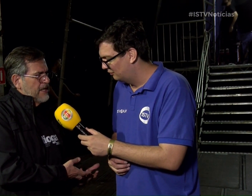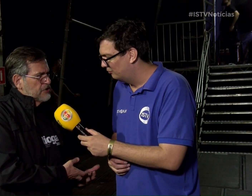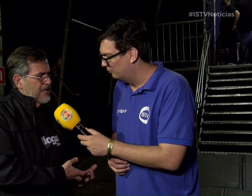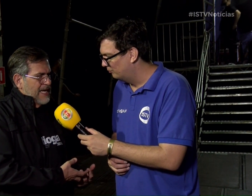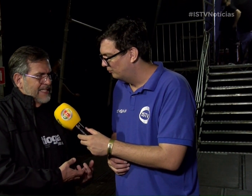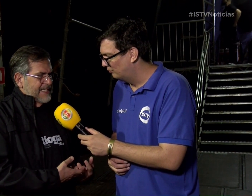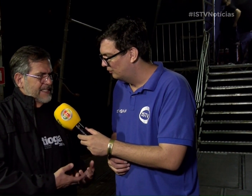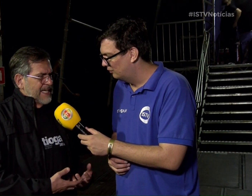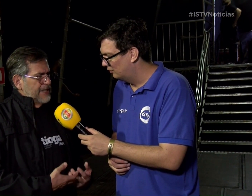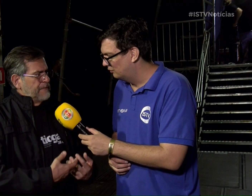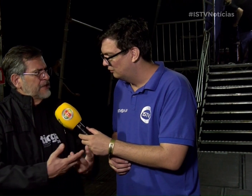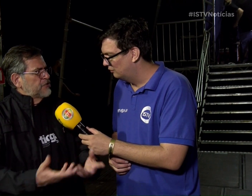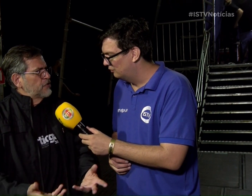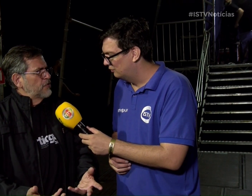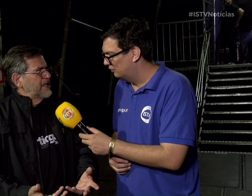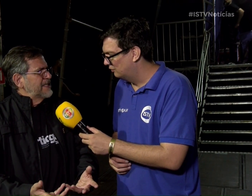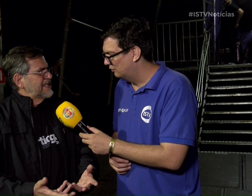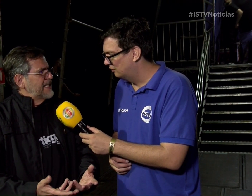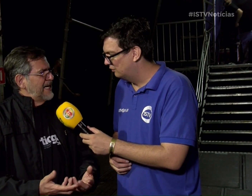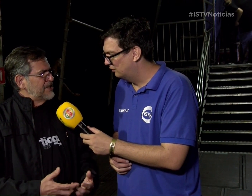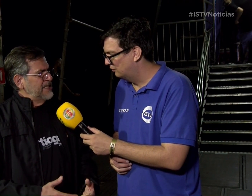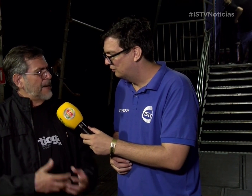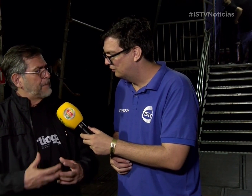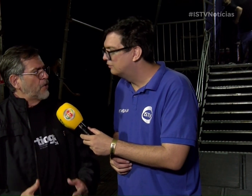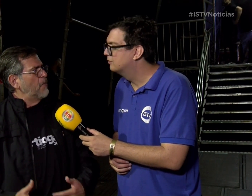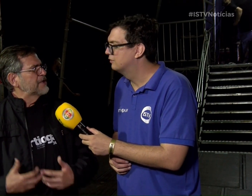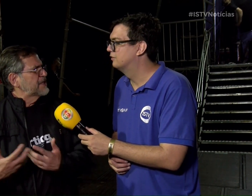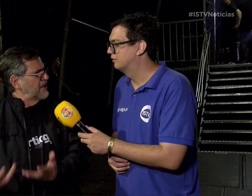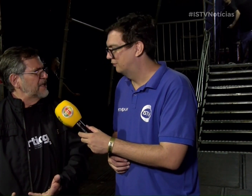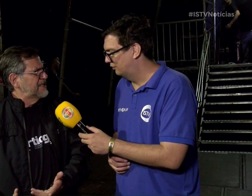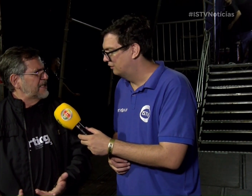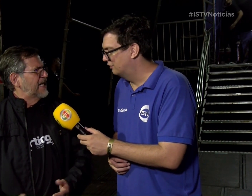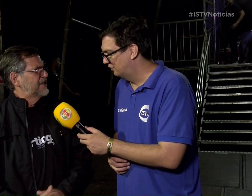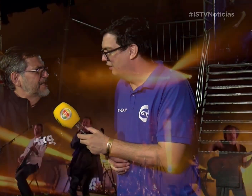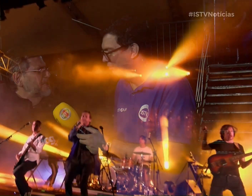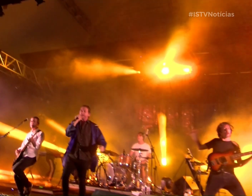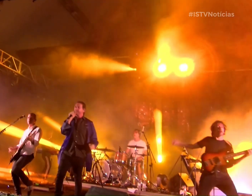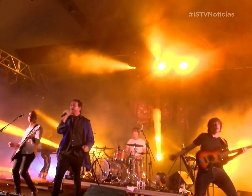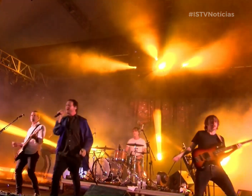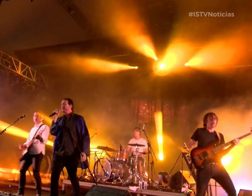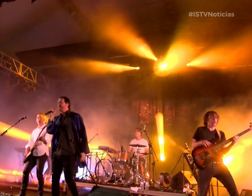Matheus na infraestrutura da cidade e na promoção da cidade.